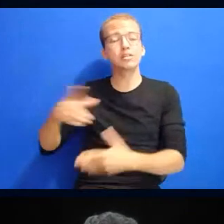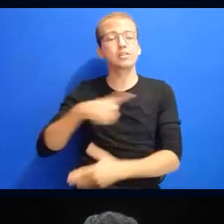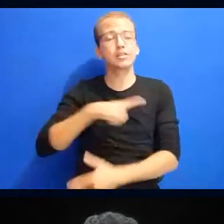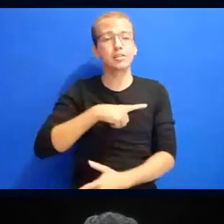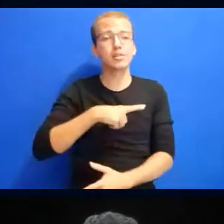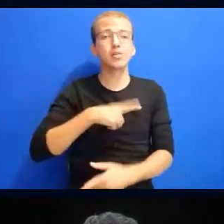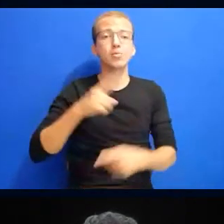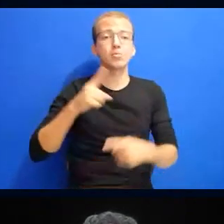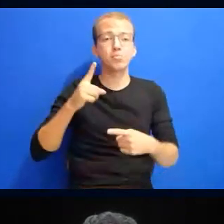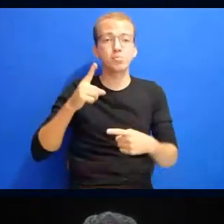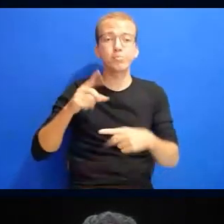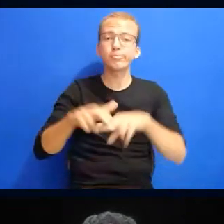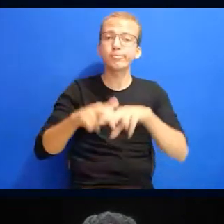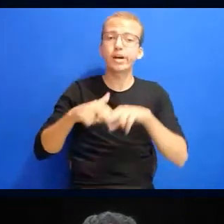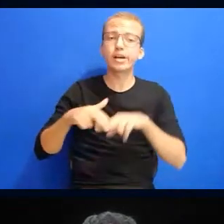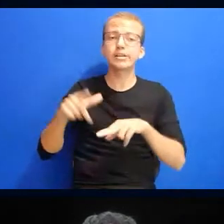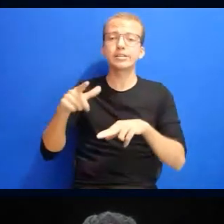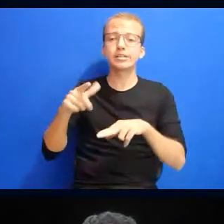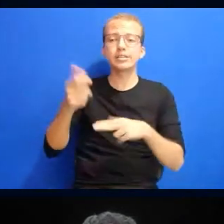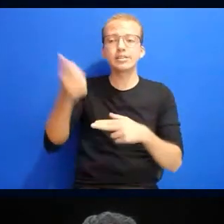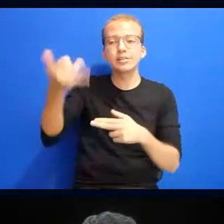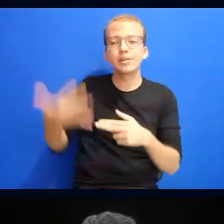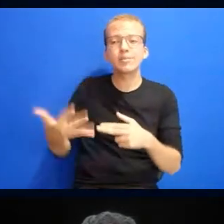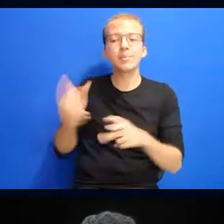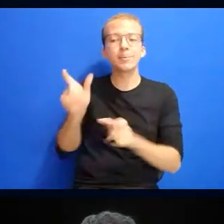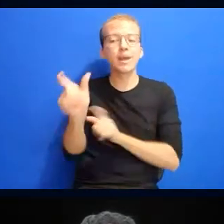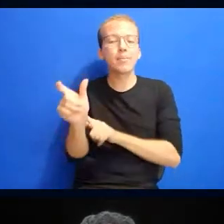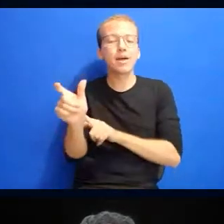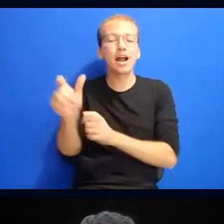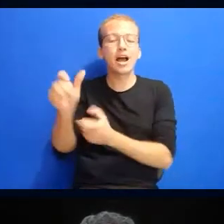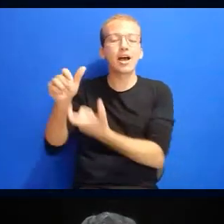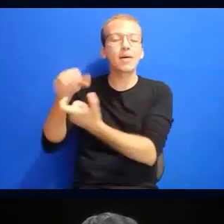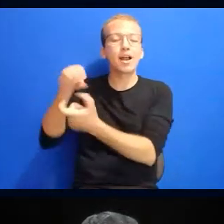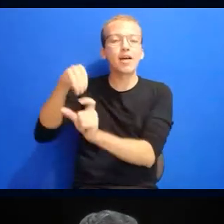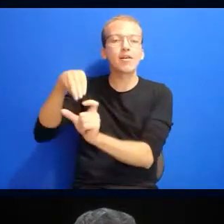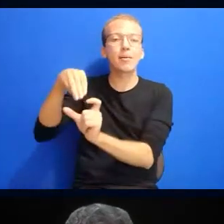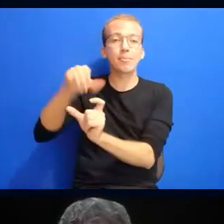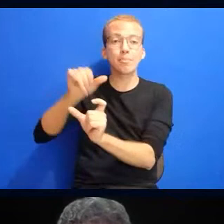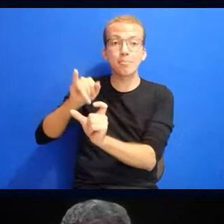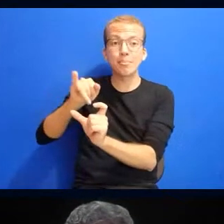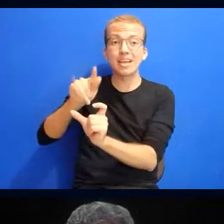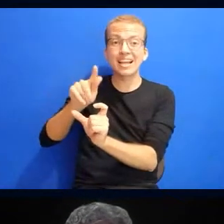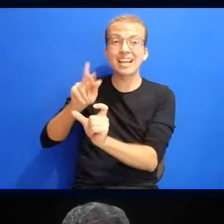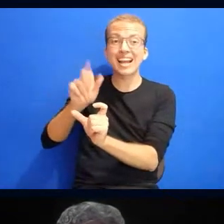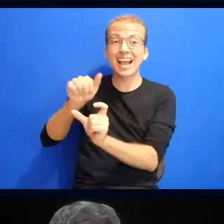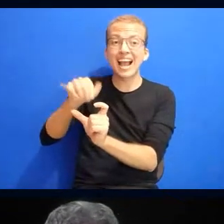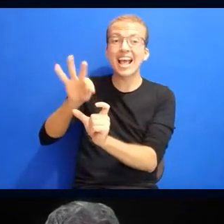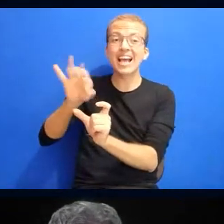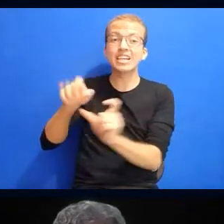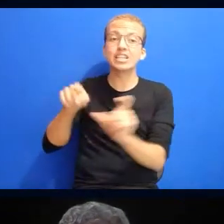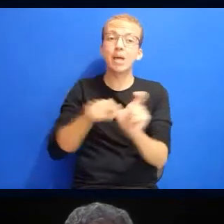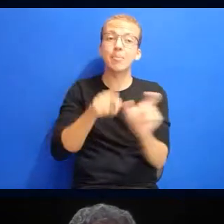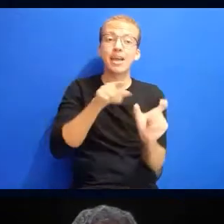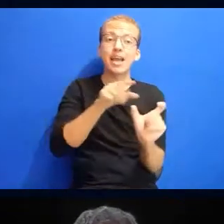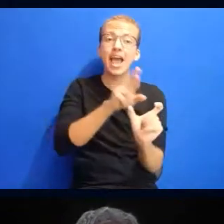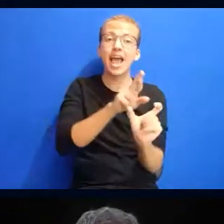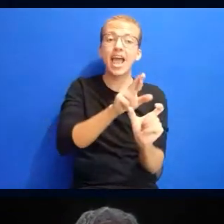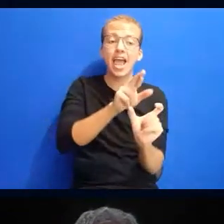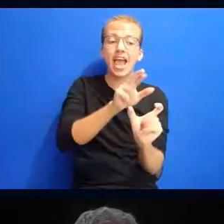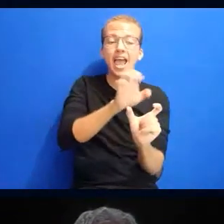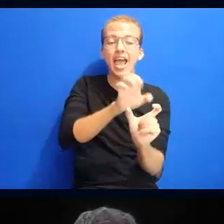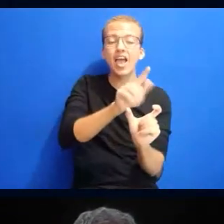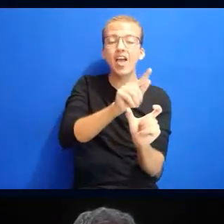essa diferenciação entre migrantes e refugiados, né? A legislação brasileira ela contempla os